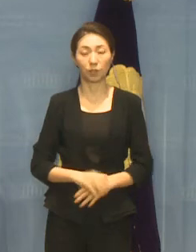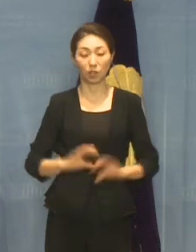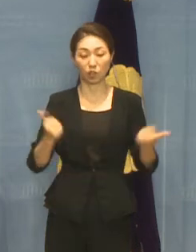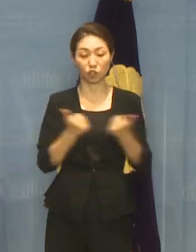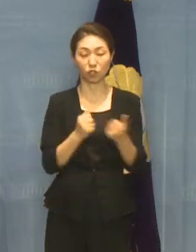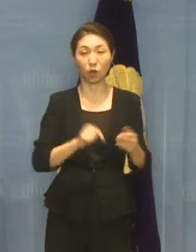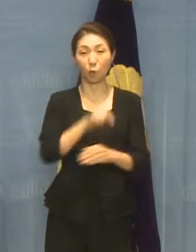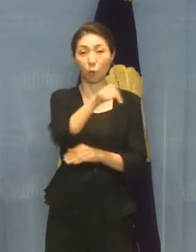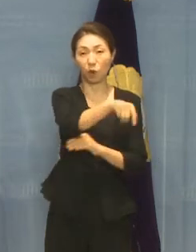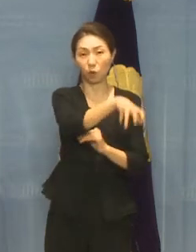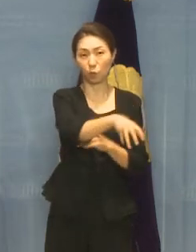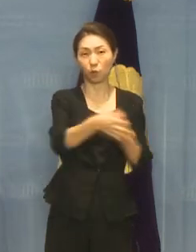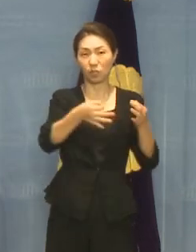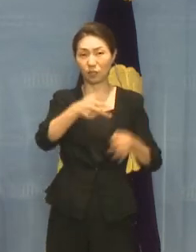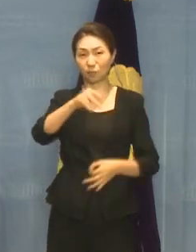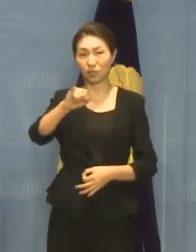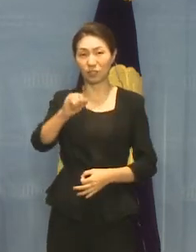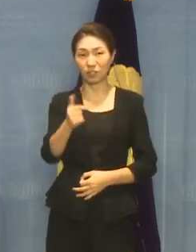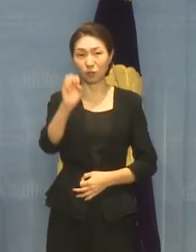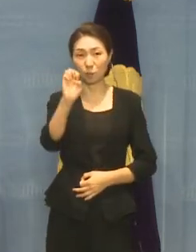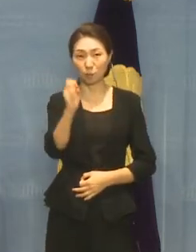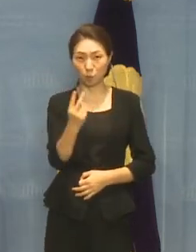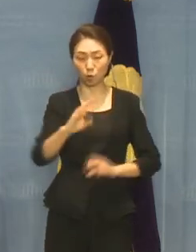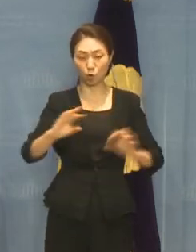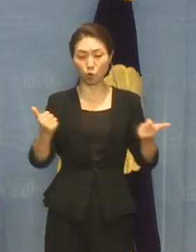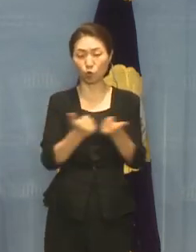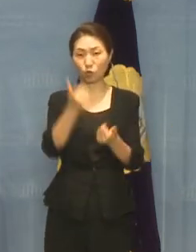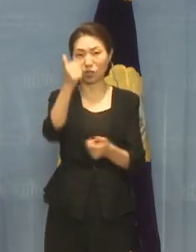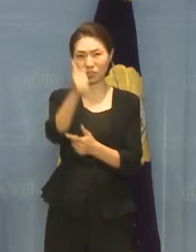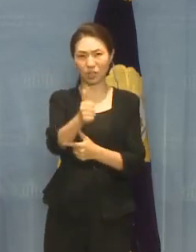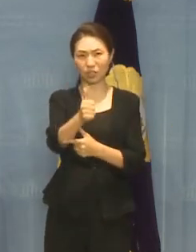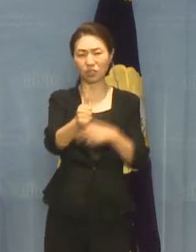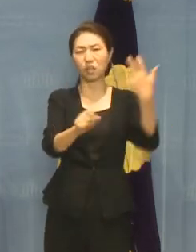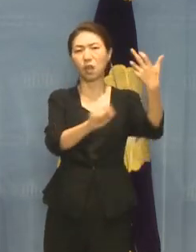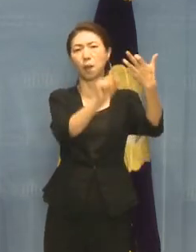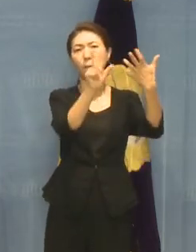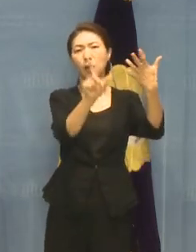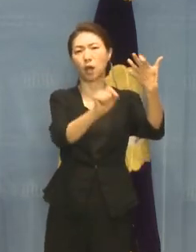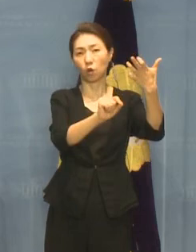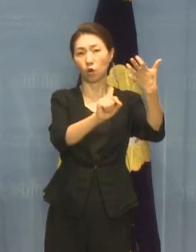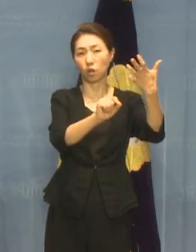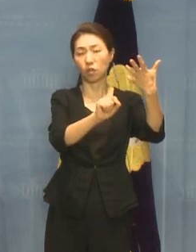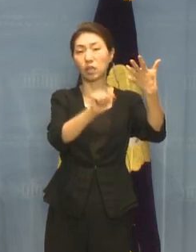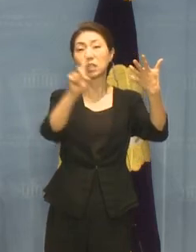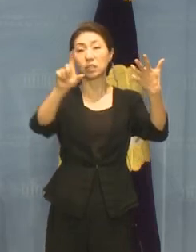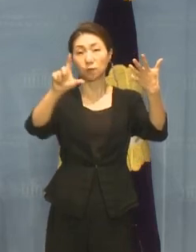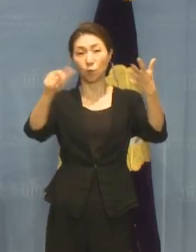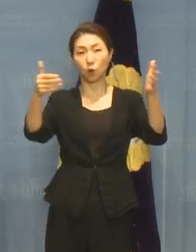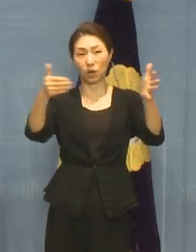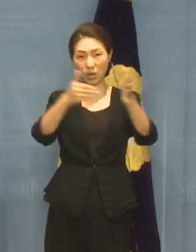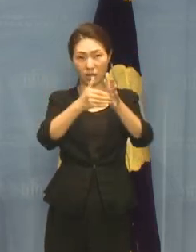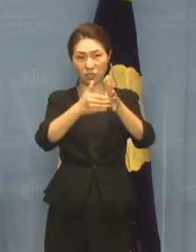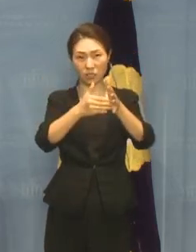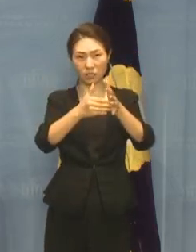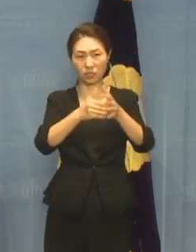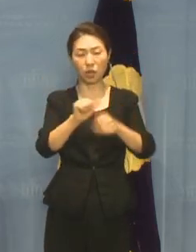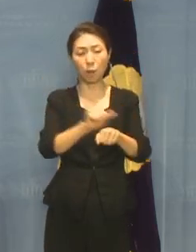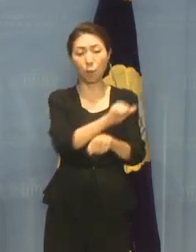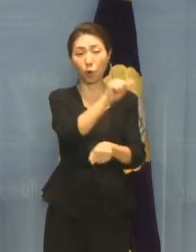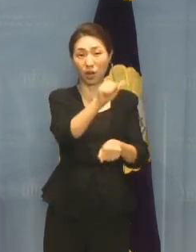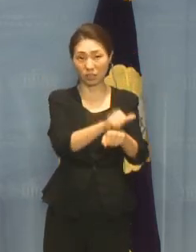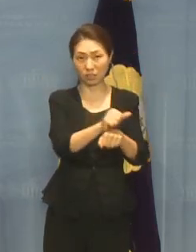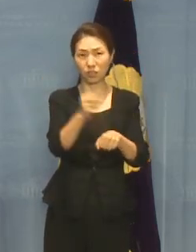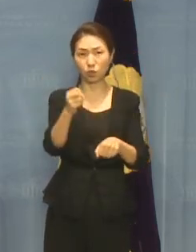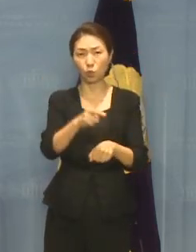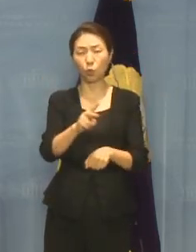김진표 국회의장은 지난주 금요일부터 이번 주 목요일 8월 11일까지 폴란드와 루마니아를 방문하고 계십니다.